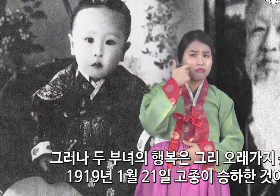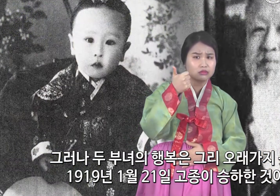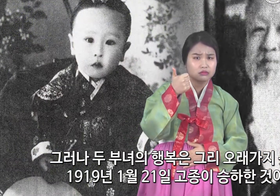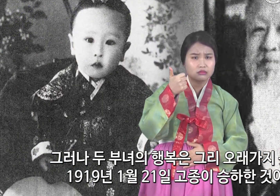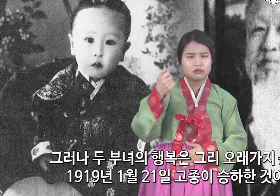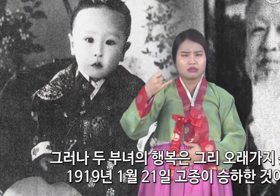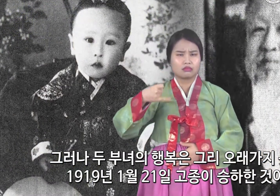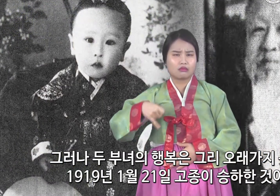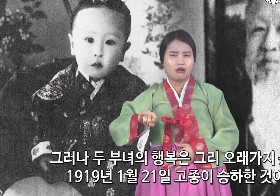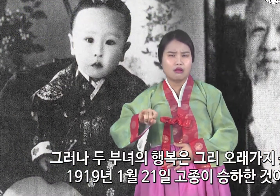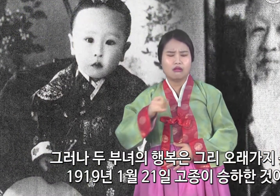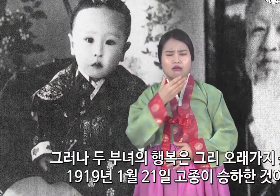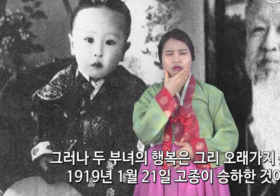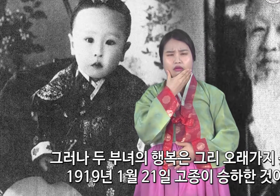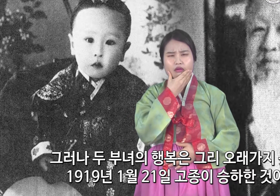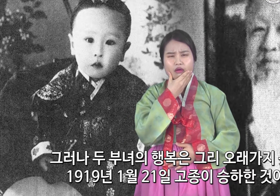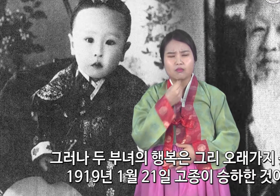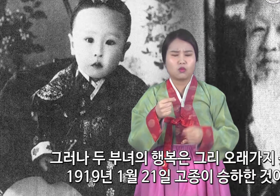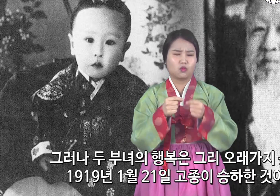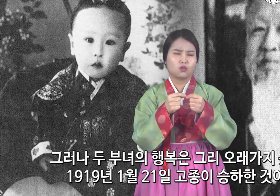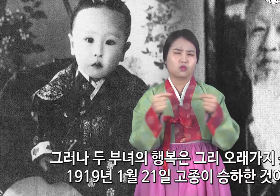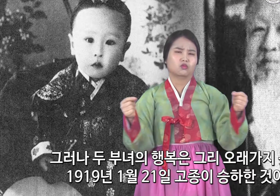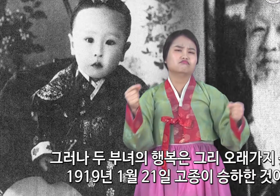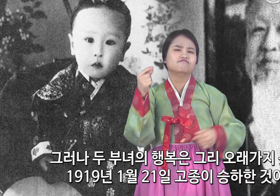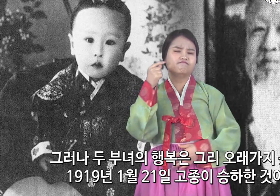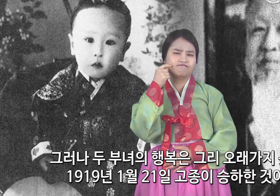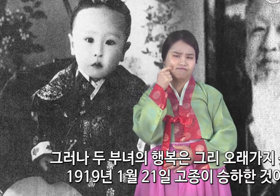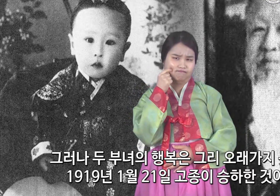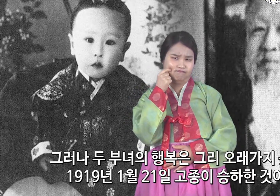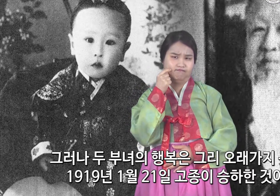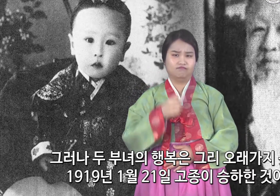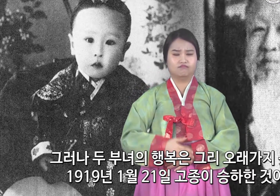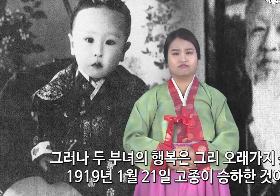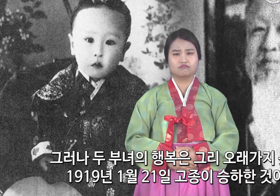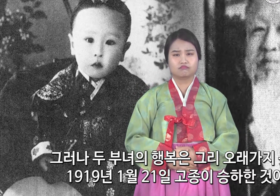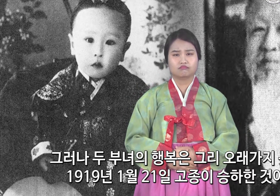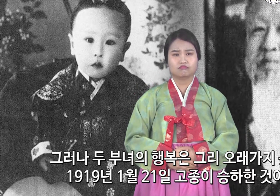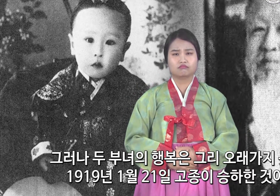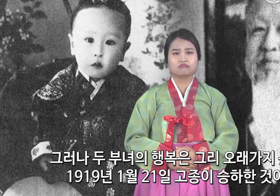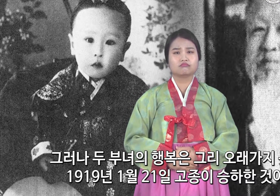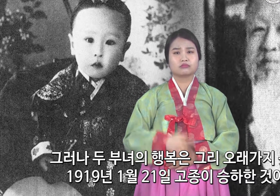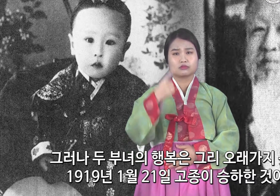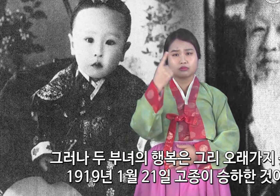그러나 두 부녀의 행복은 그리 오래가지 못했다.